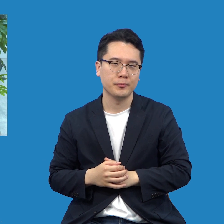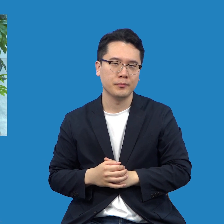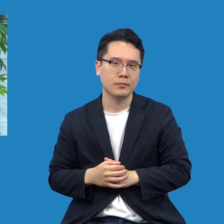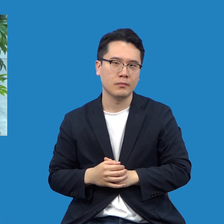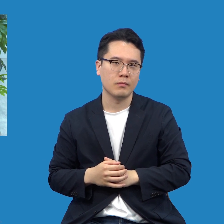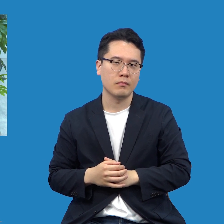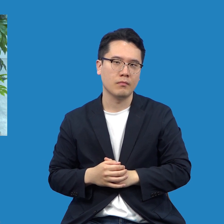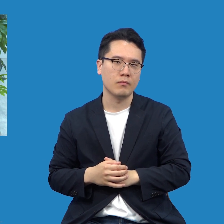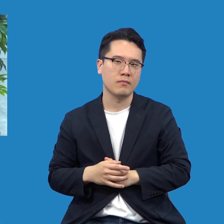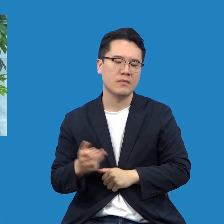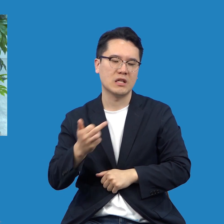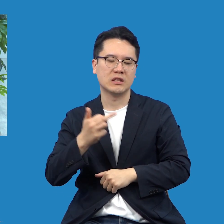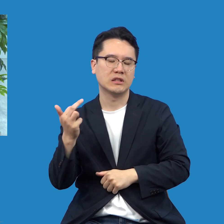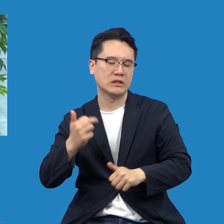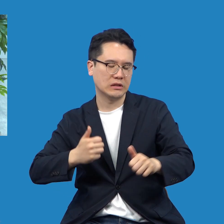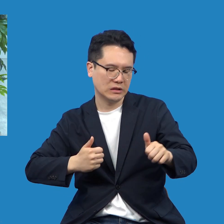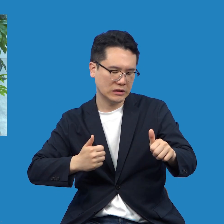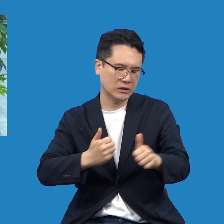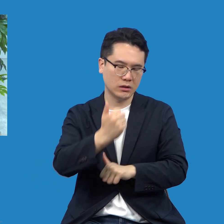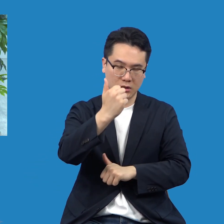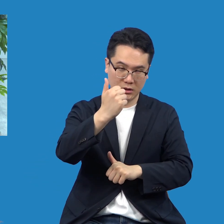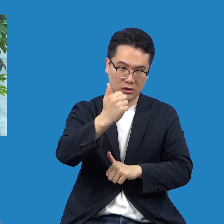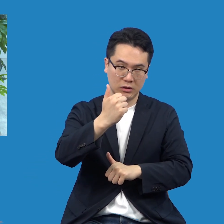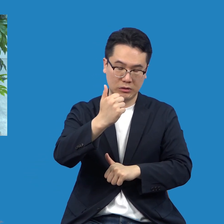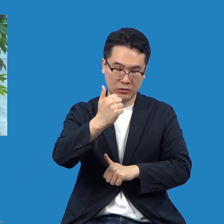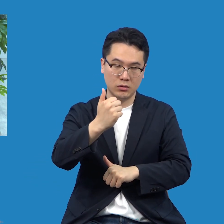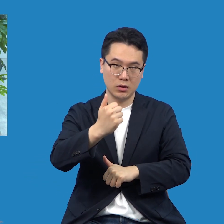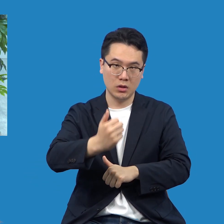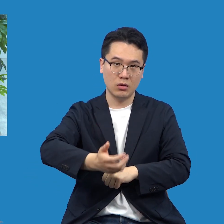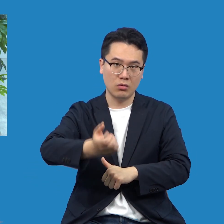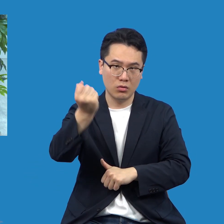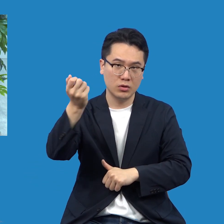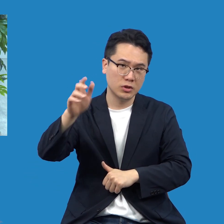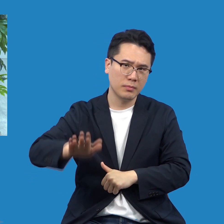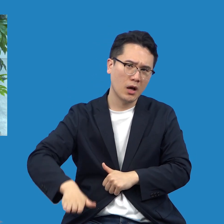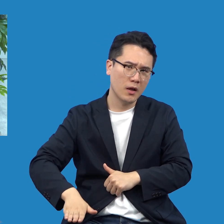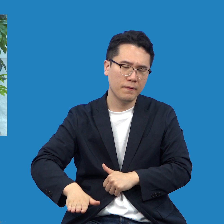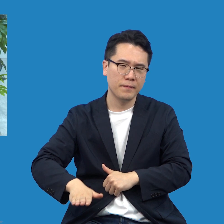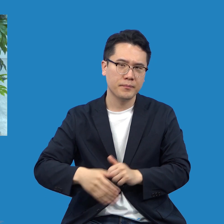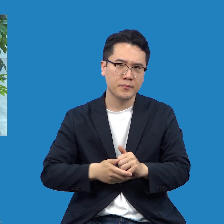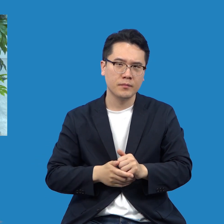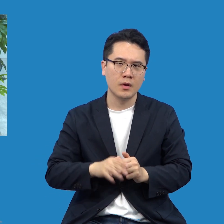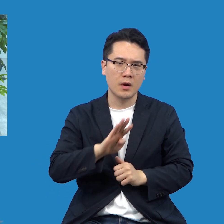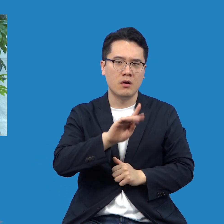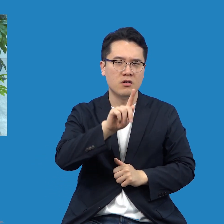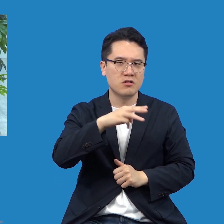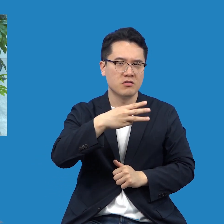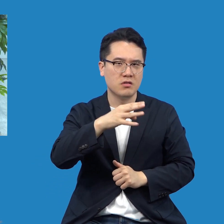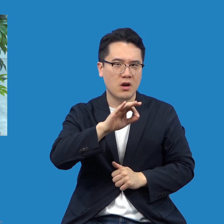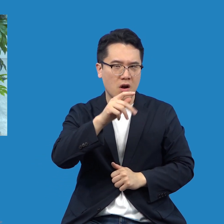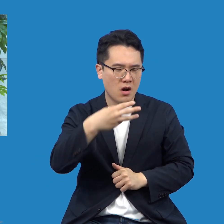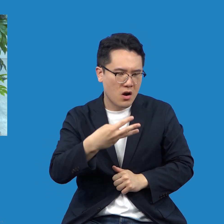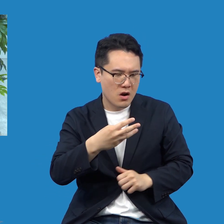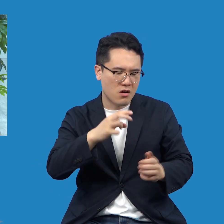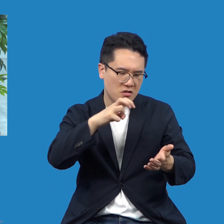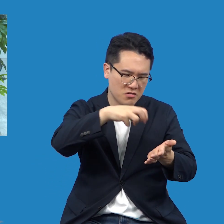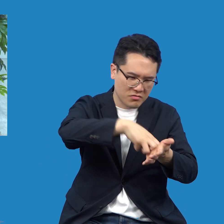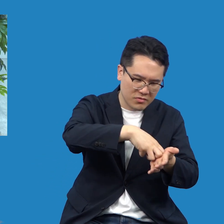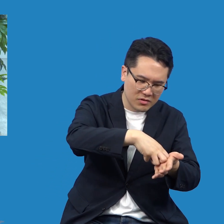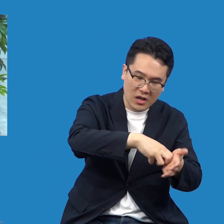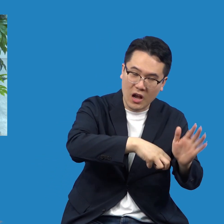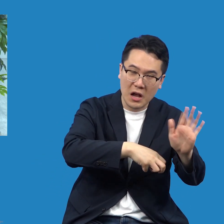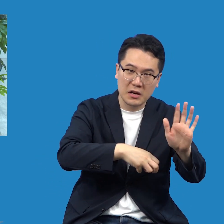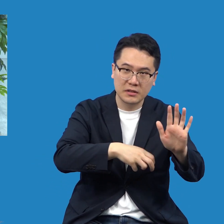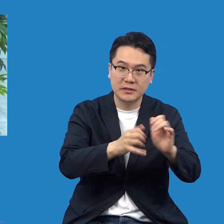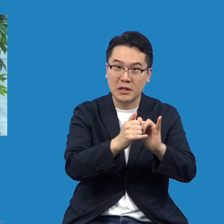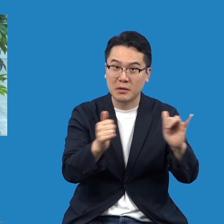승리를 거두었다고 하지만 바알에게 무릎 꿇지 않는 사람이 이제 엘리야 자신뿐이라고